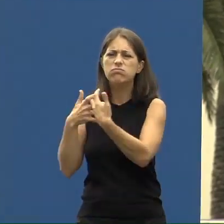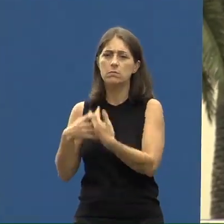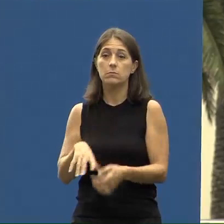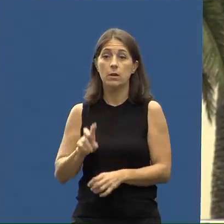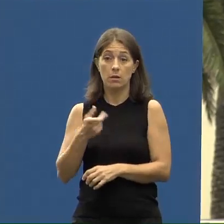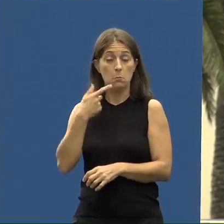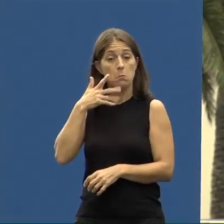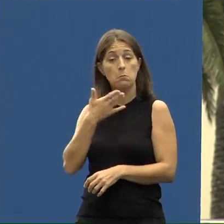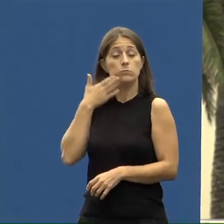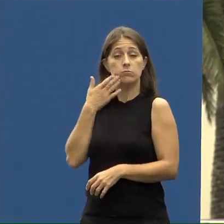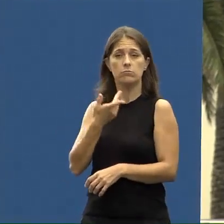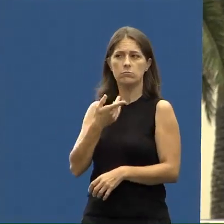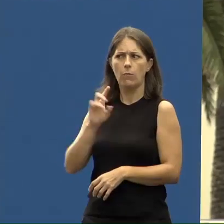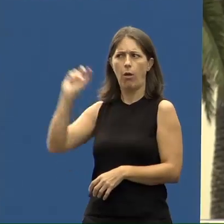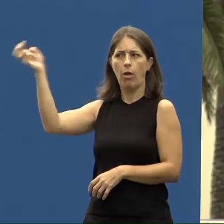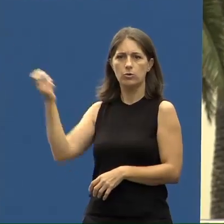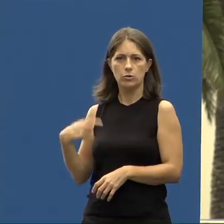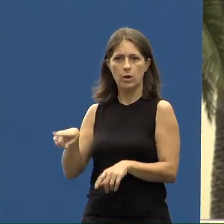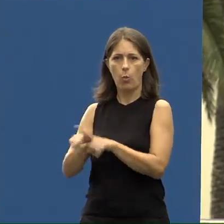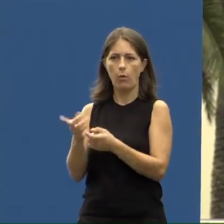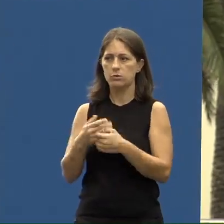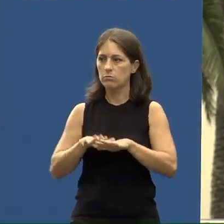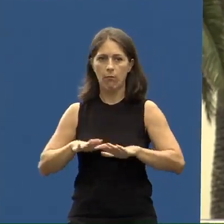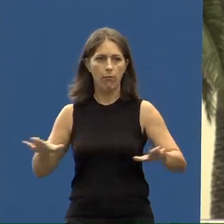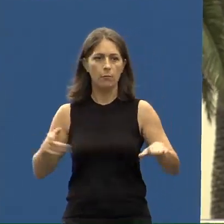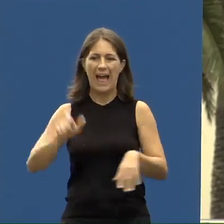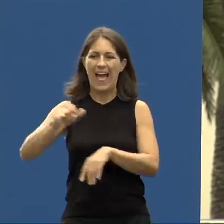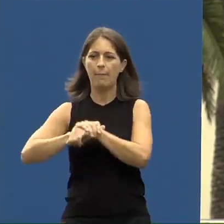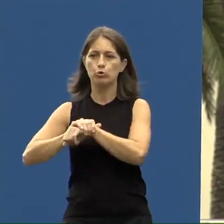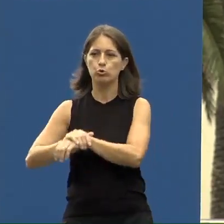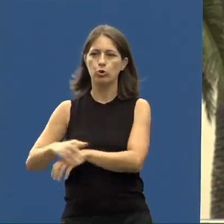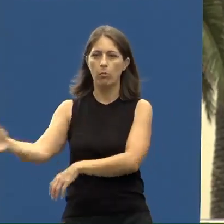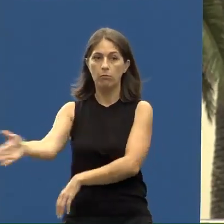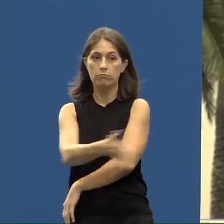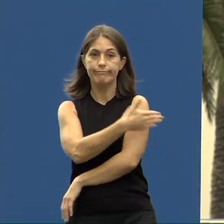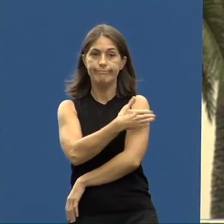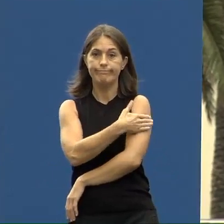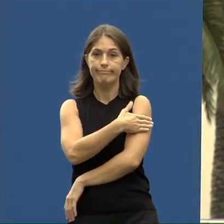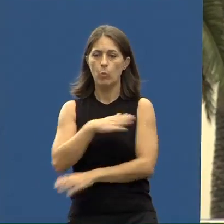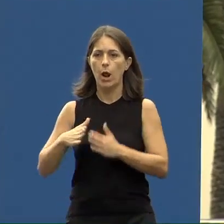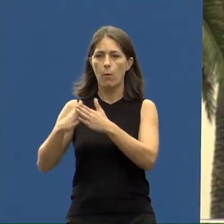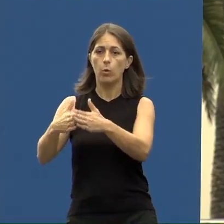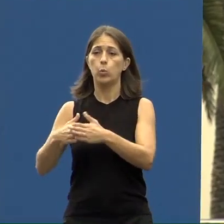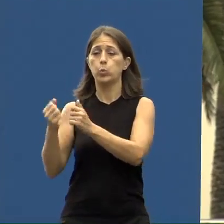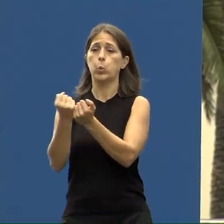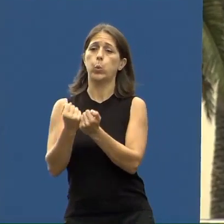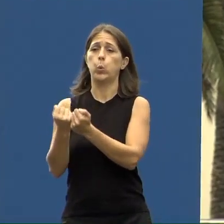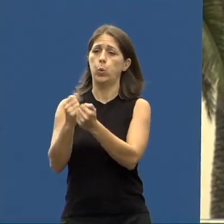Outros non poden subir os seus amigos aos escenarios. Poden subir os yates, pero non os